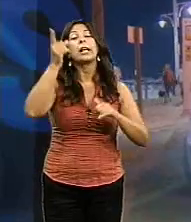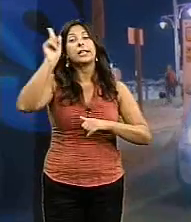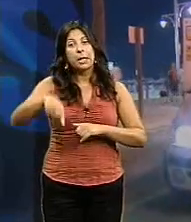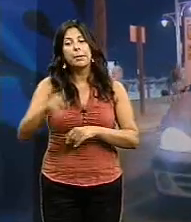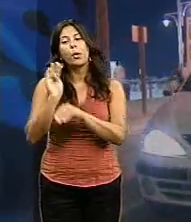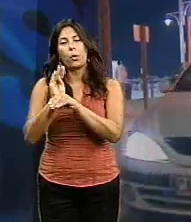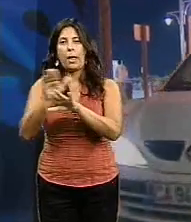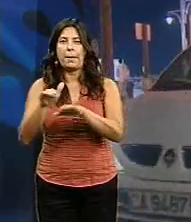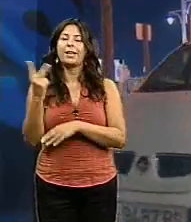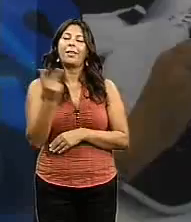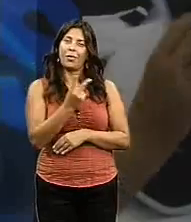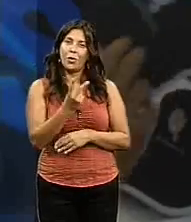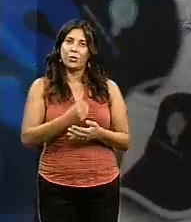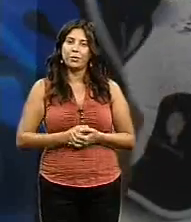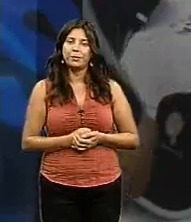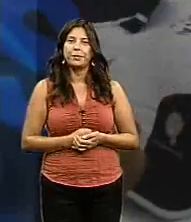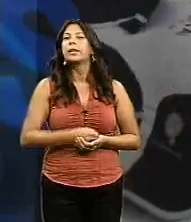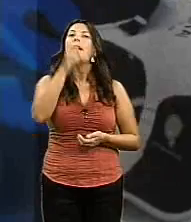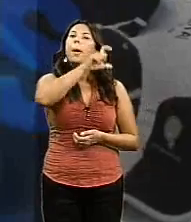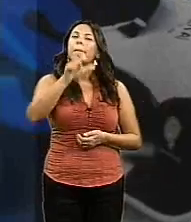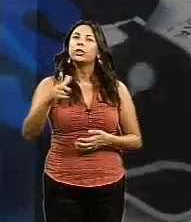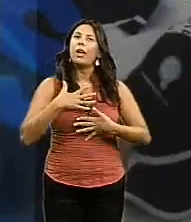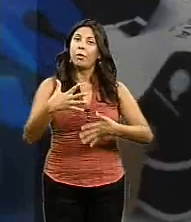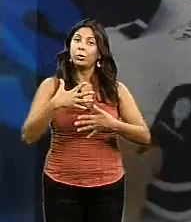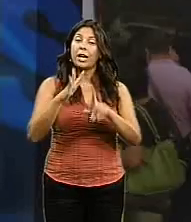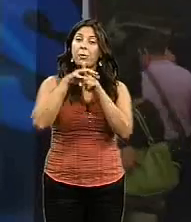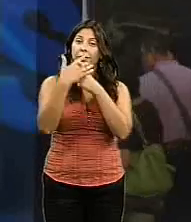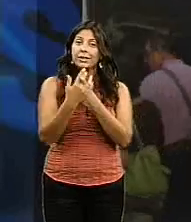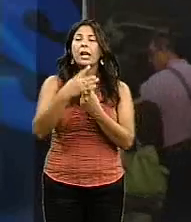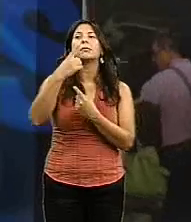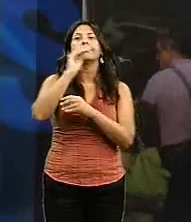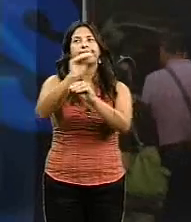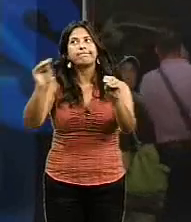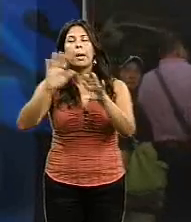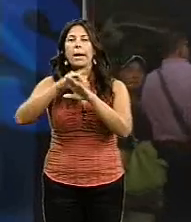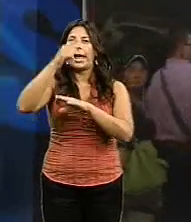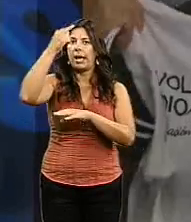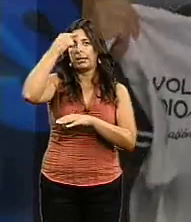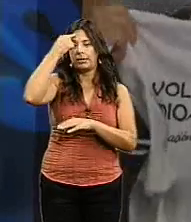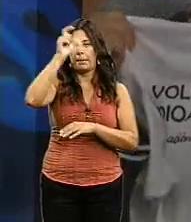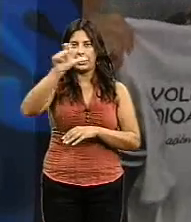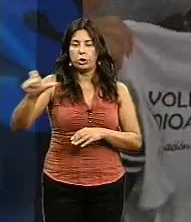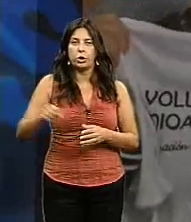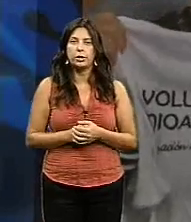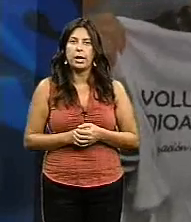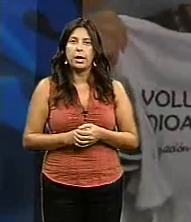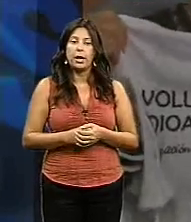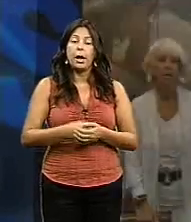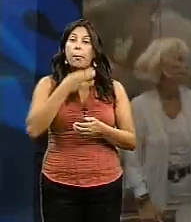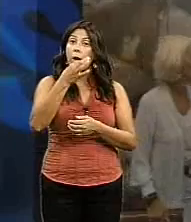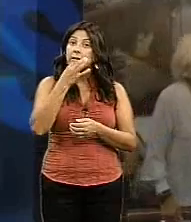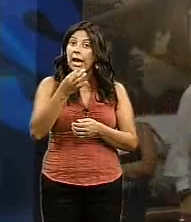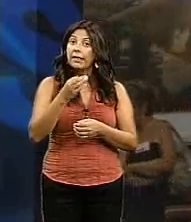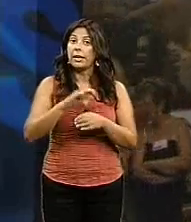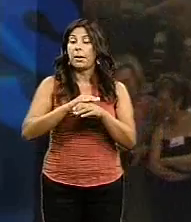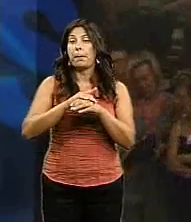de la playa. De recordarlo se encargarán los voluntarios medioambientales. Entrada la tarde, se situarán en los accesos a la arena para